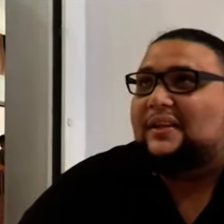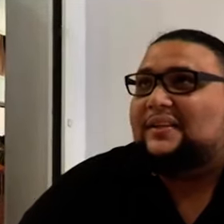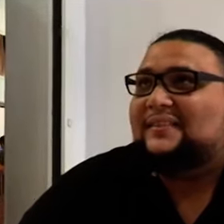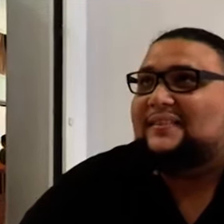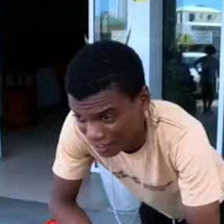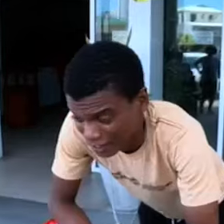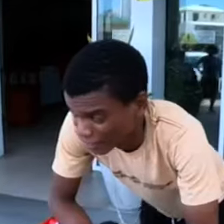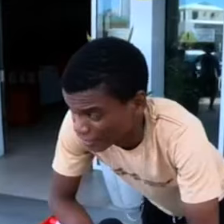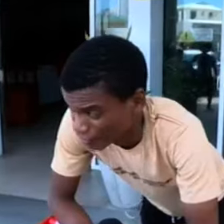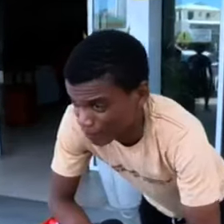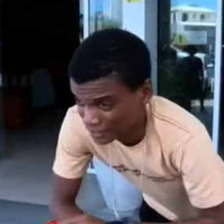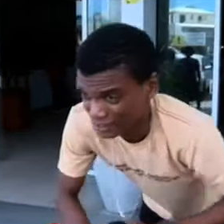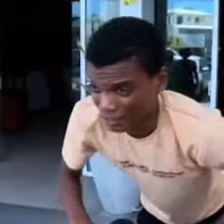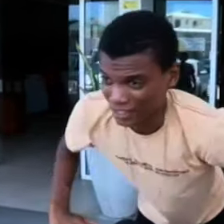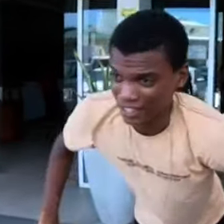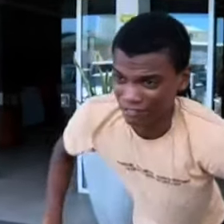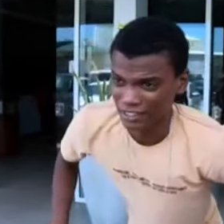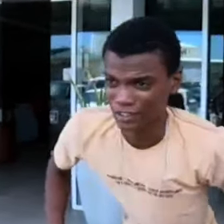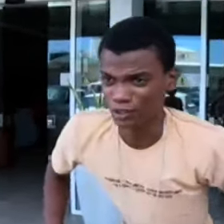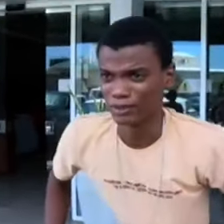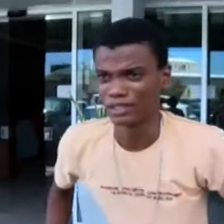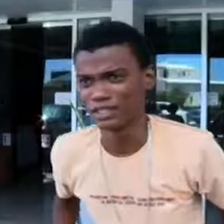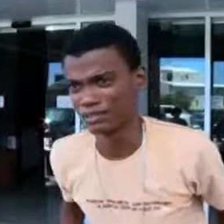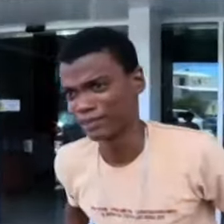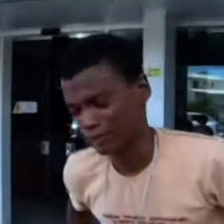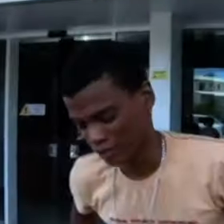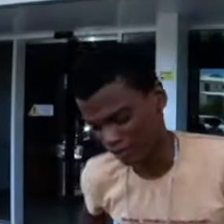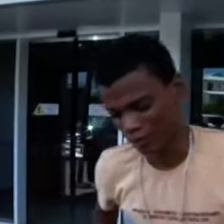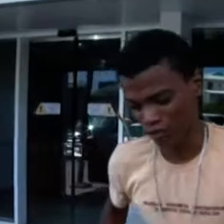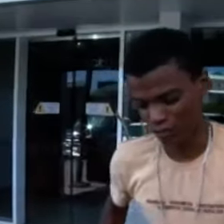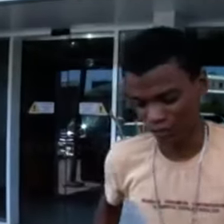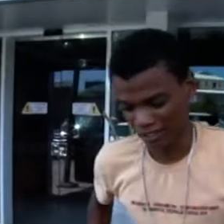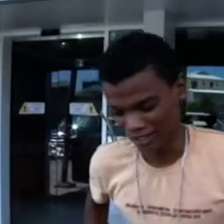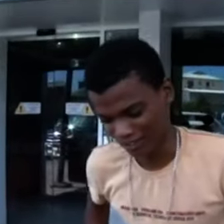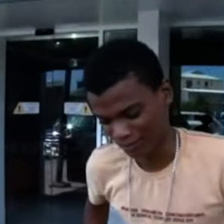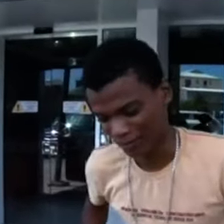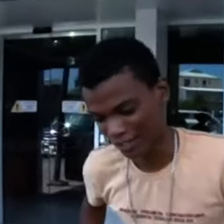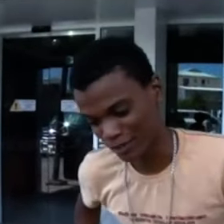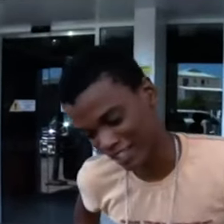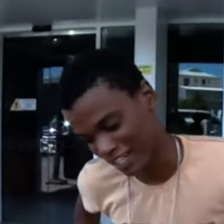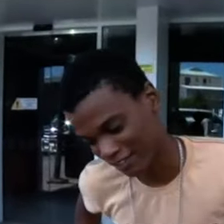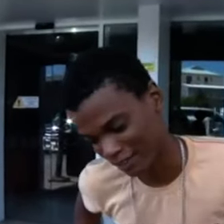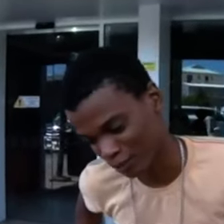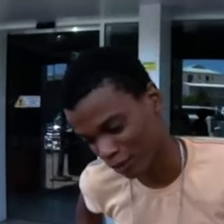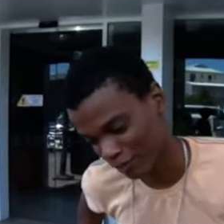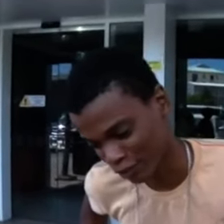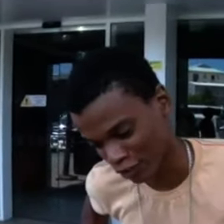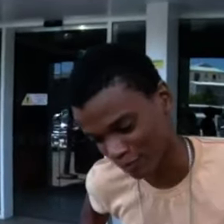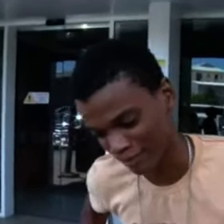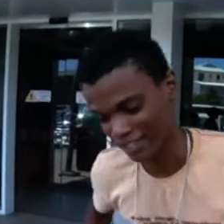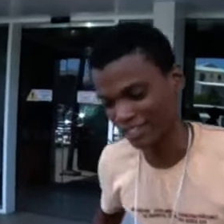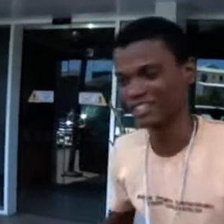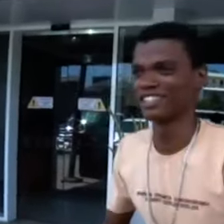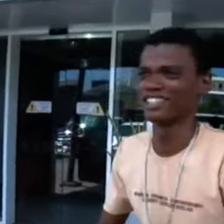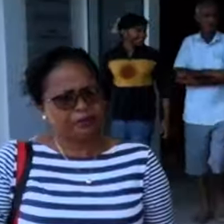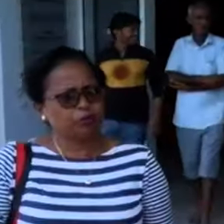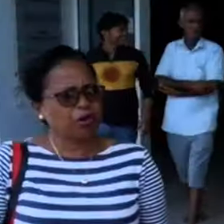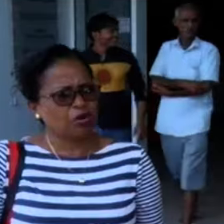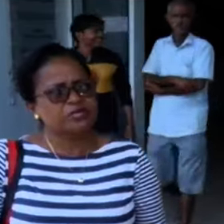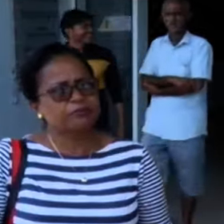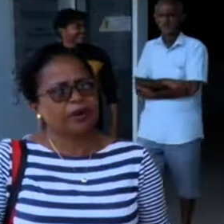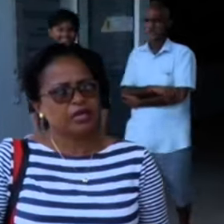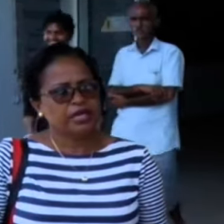déroule. Nous avons passé temps à la frayer seulement, pas mon Dieu, mais ça, quoi. Le bon dieu arrivé pour toi après vous choisir préféré et